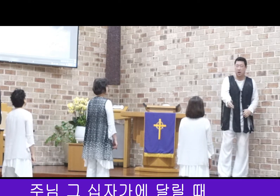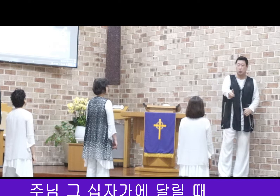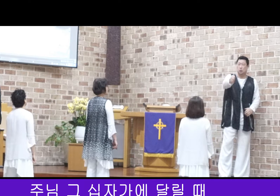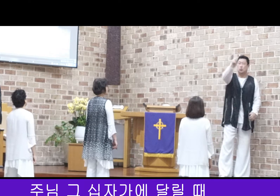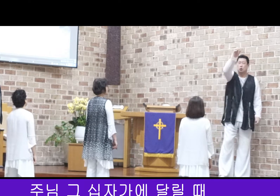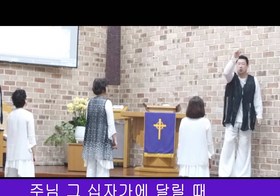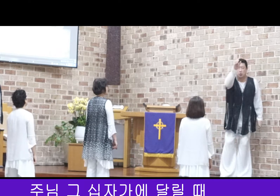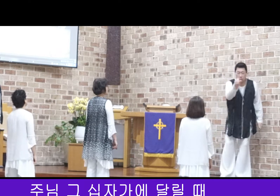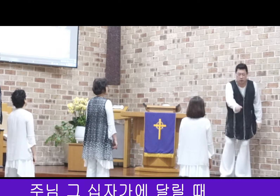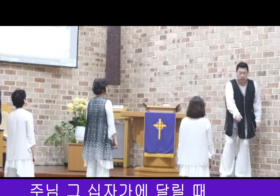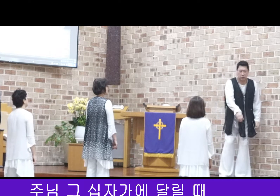주님 그